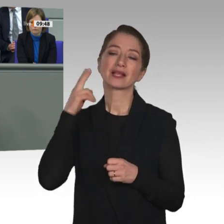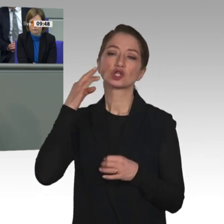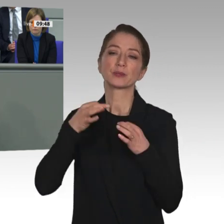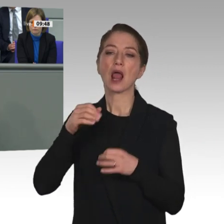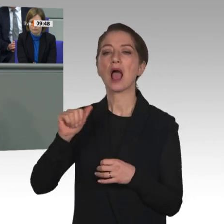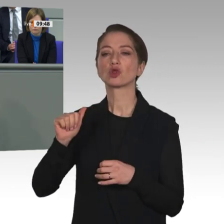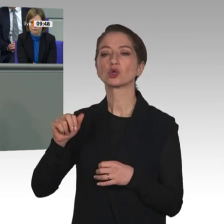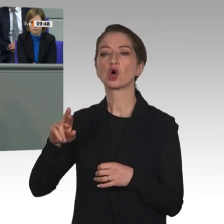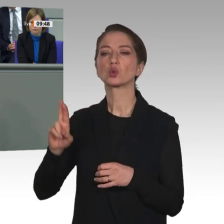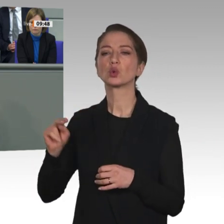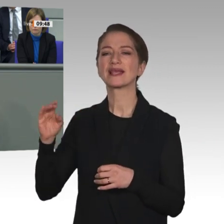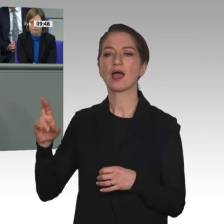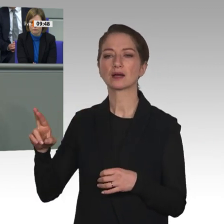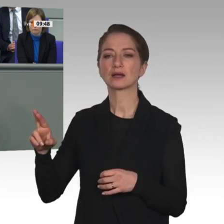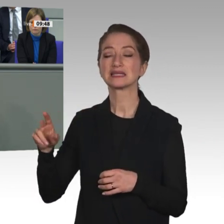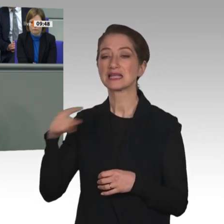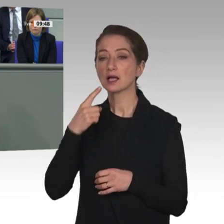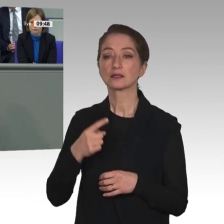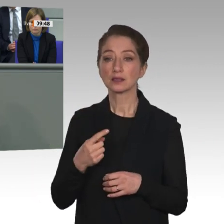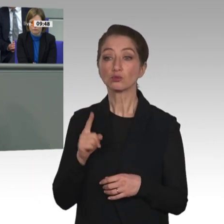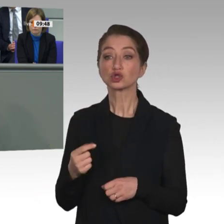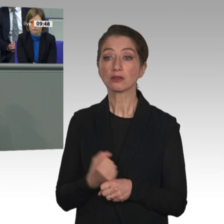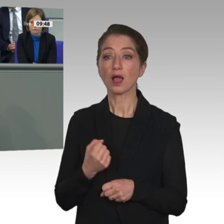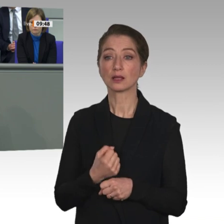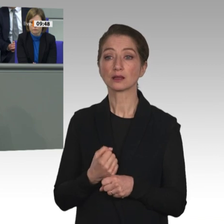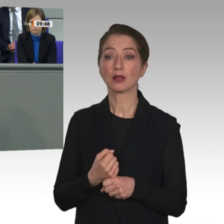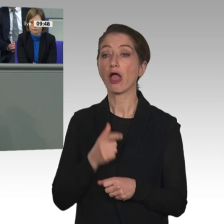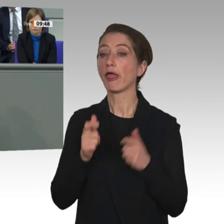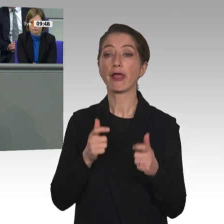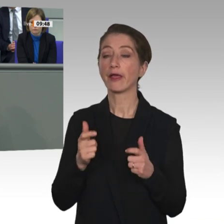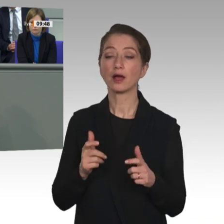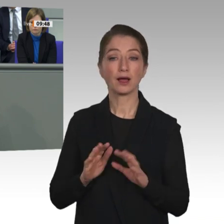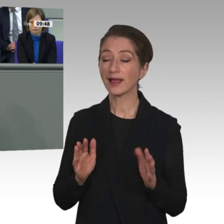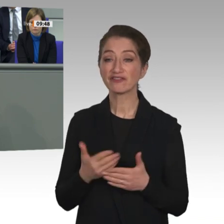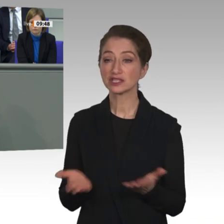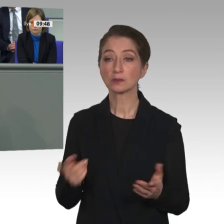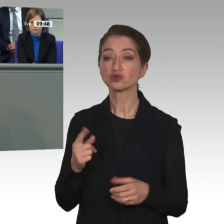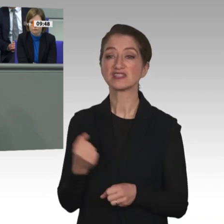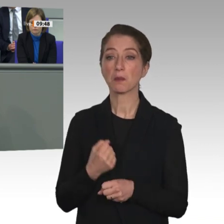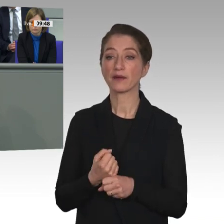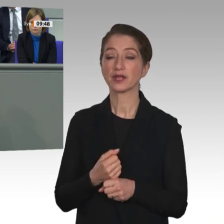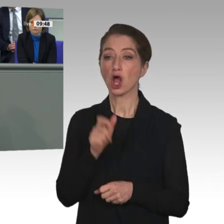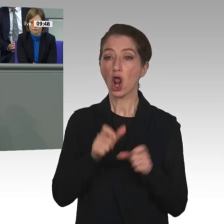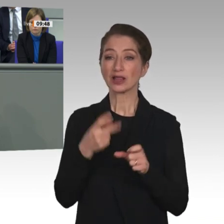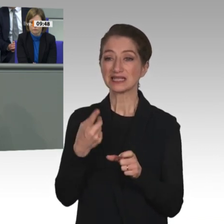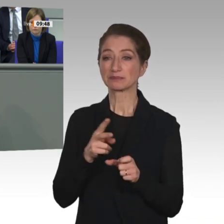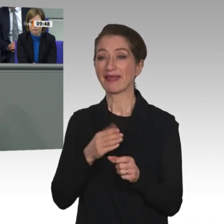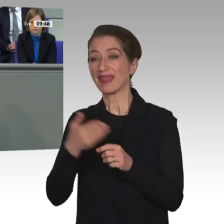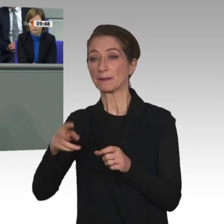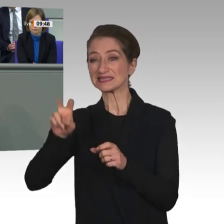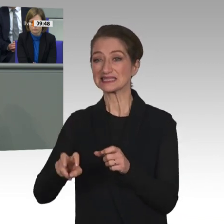jüngst, Taten müssen folgen. Alles andere hilft nicht. Leute, die daneben sitzen,